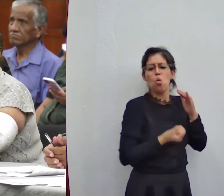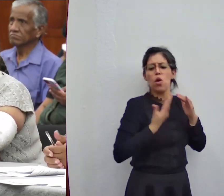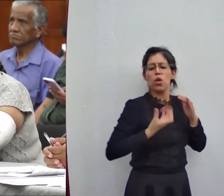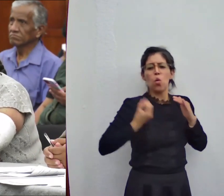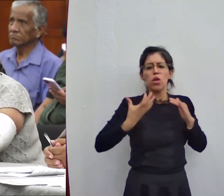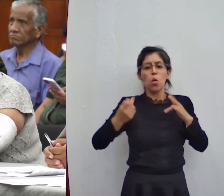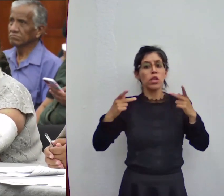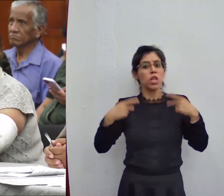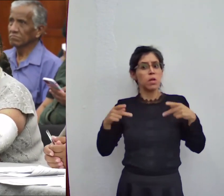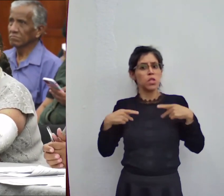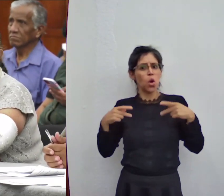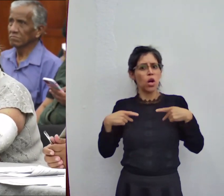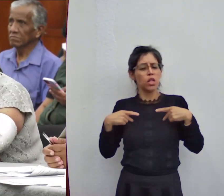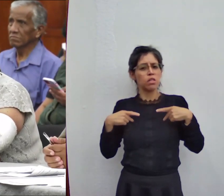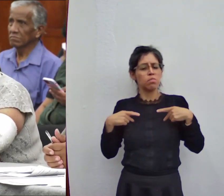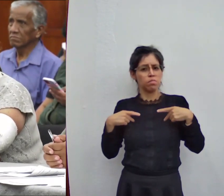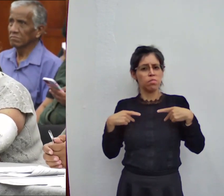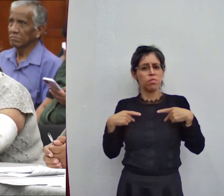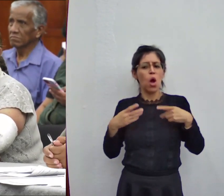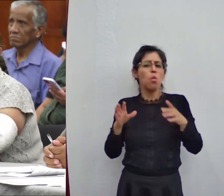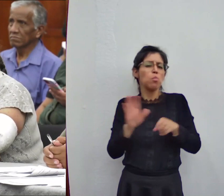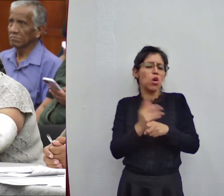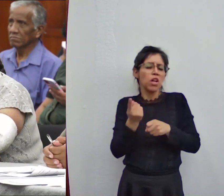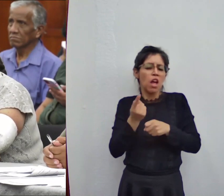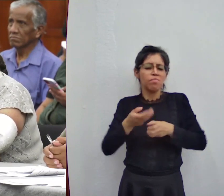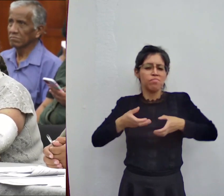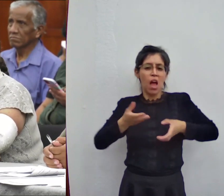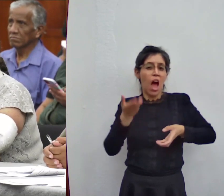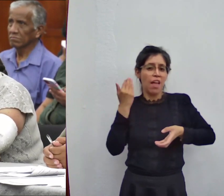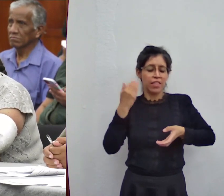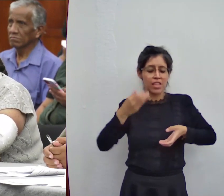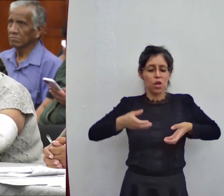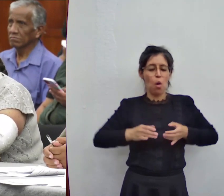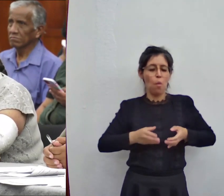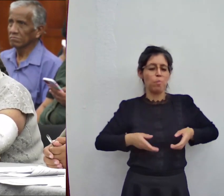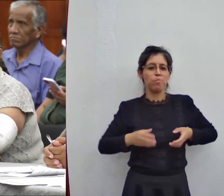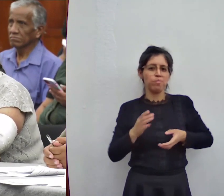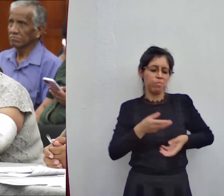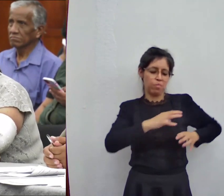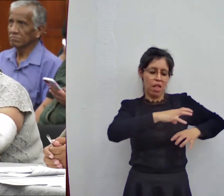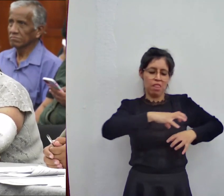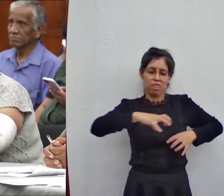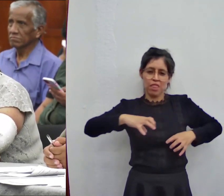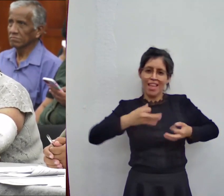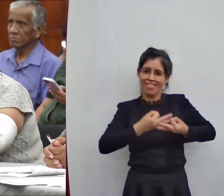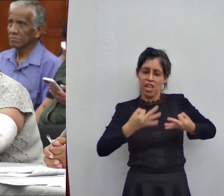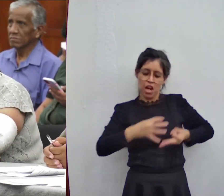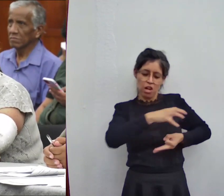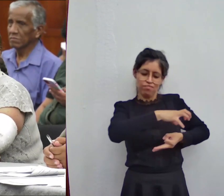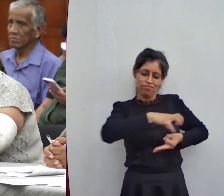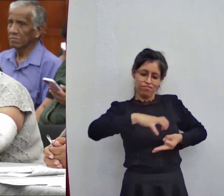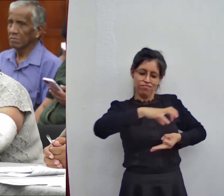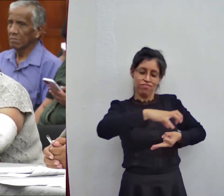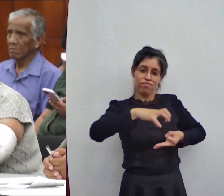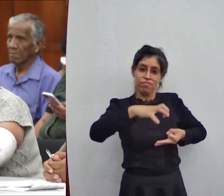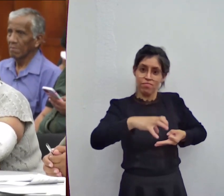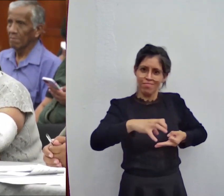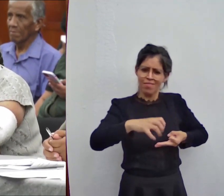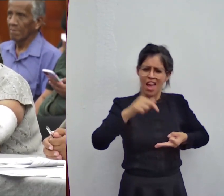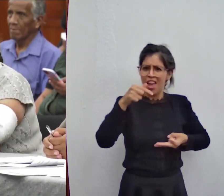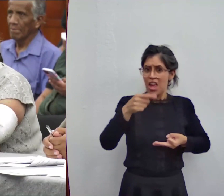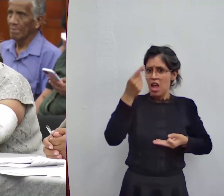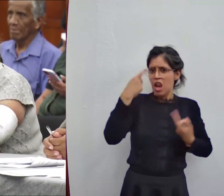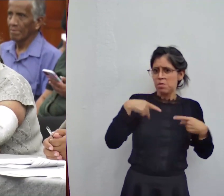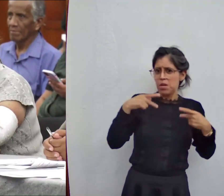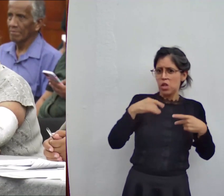porque allí está urbanizado, ya no se siembra, pero es una parte que la tiene el INEGI y lo tienen aquí